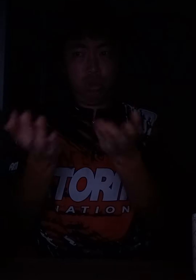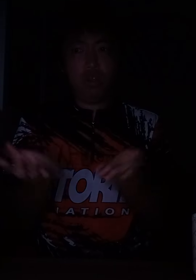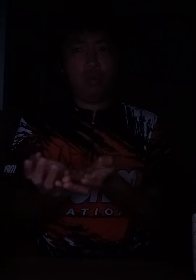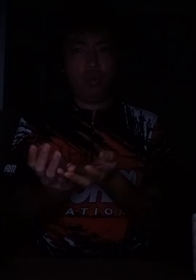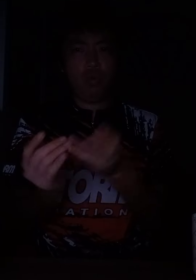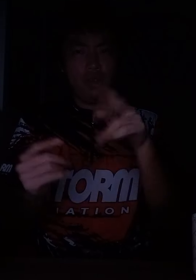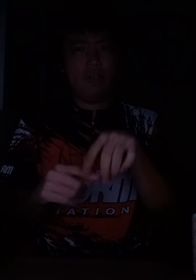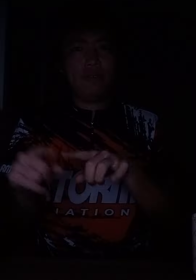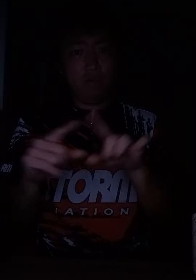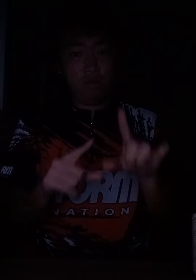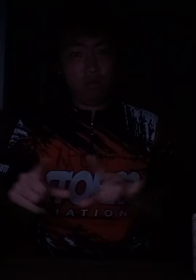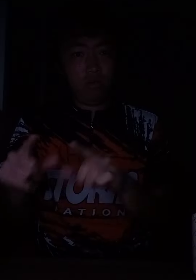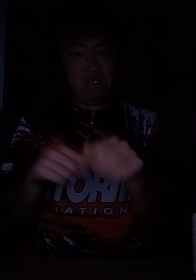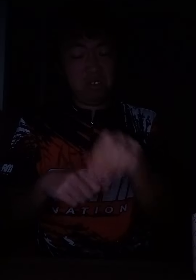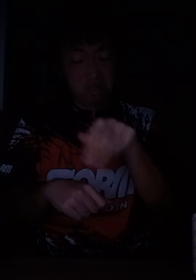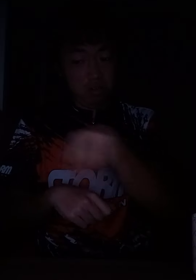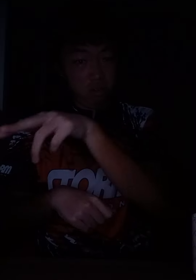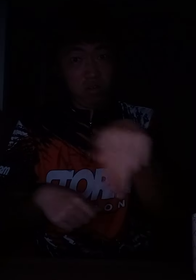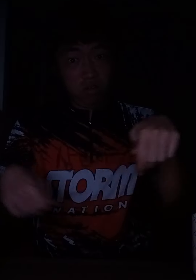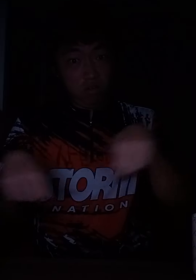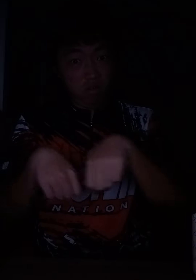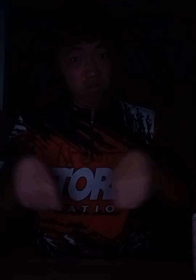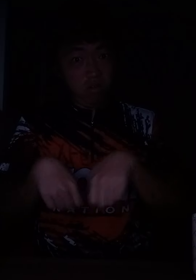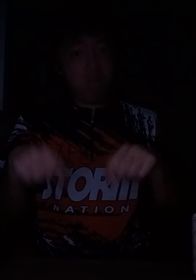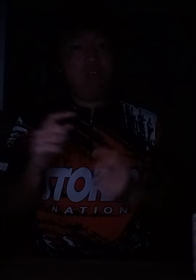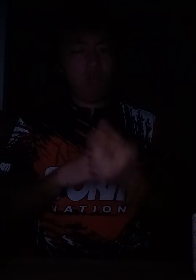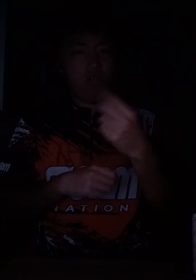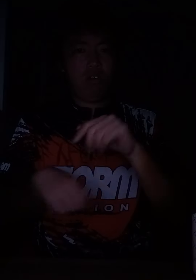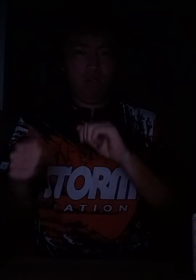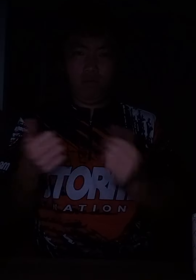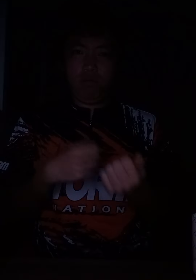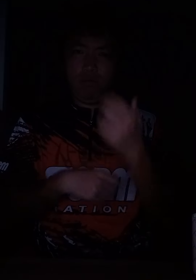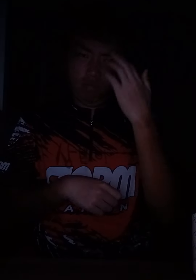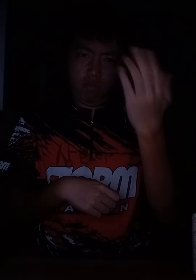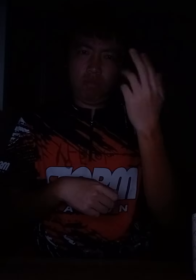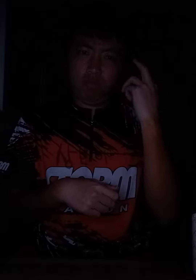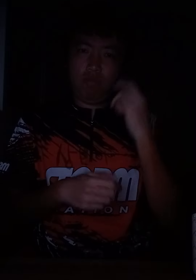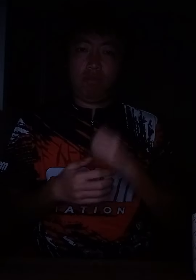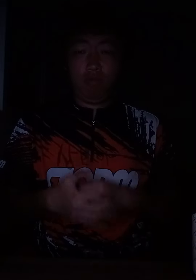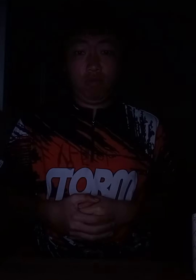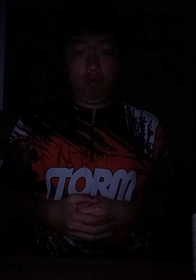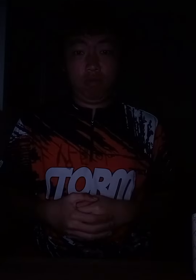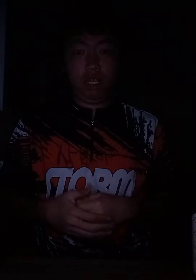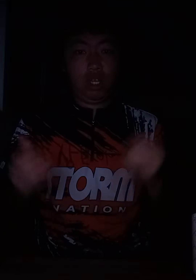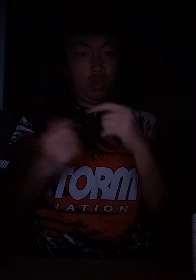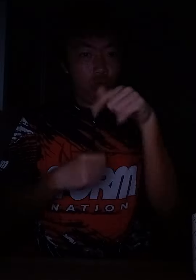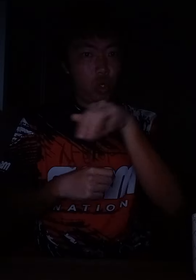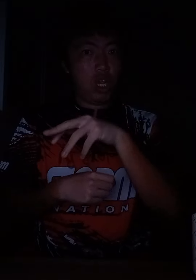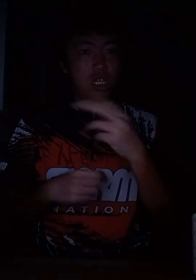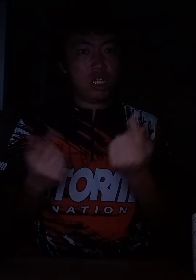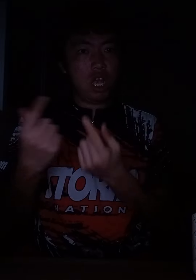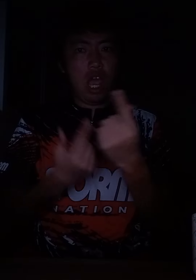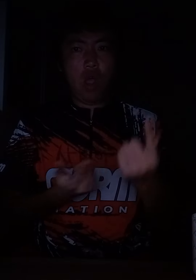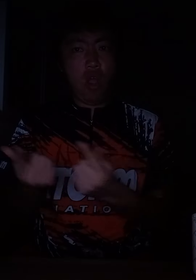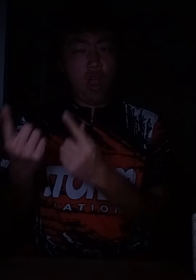도로에서 승용차가 가드레일을 들이받으면서 한 명이 다쳤습니다. 광주 동부경찰서는 초등학교